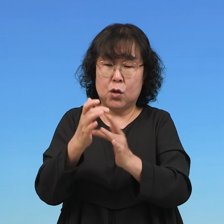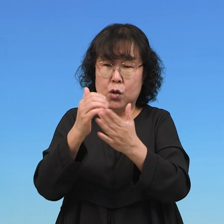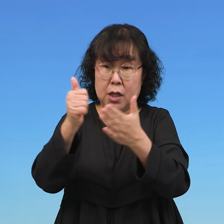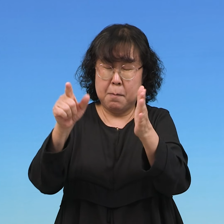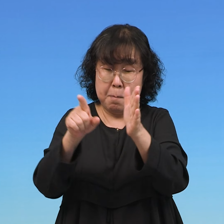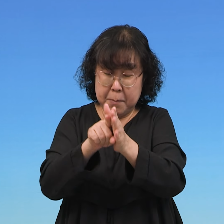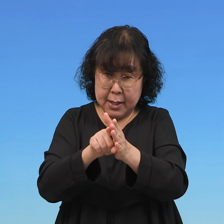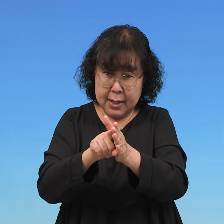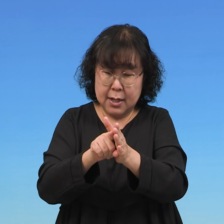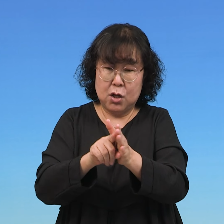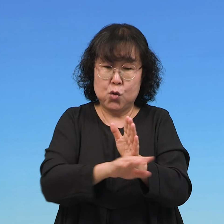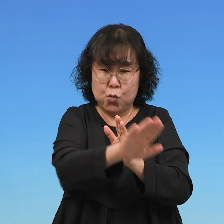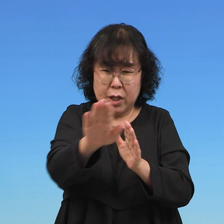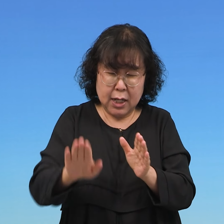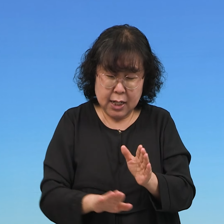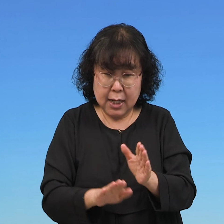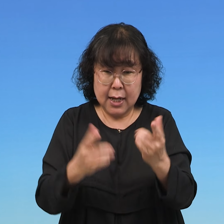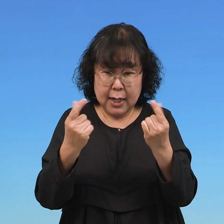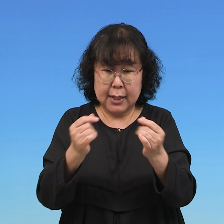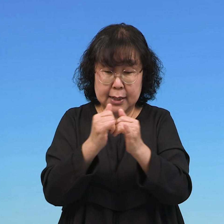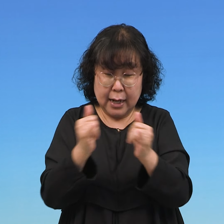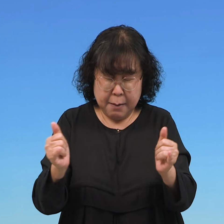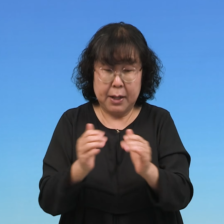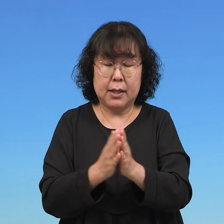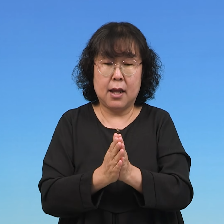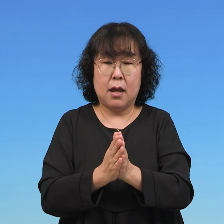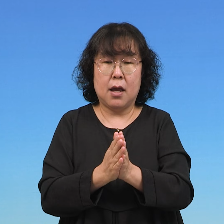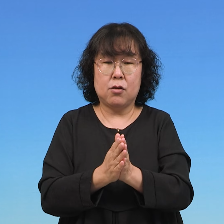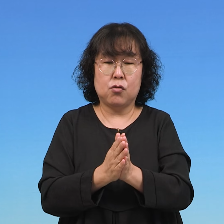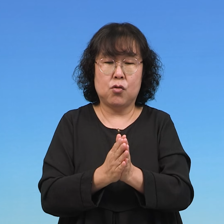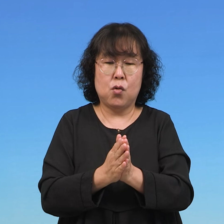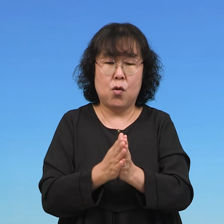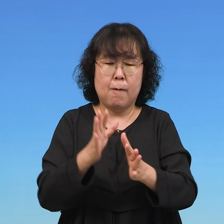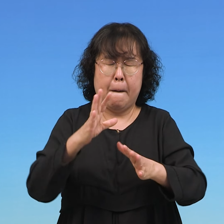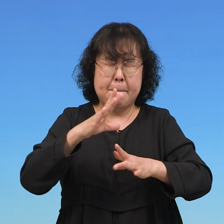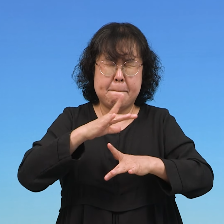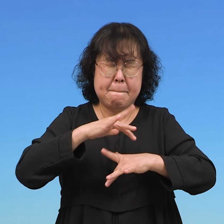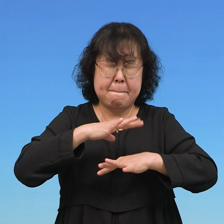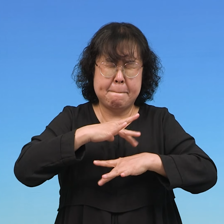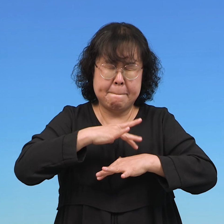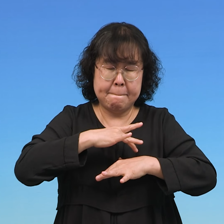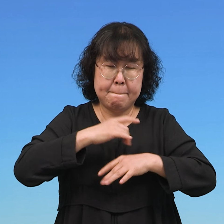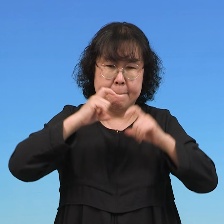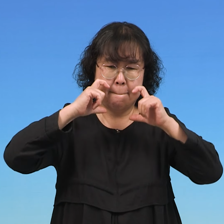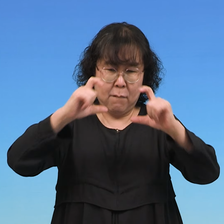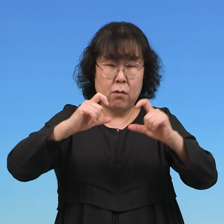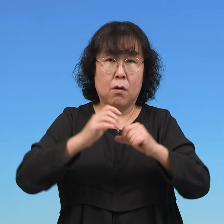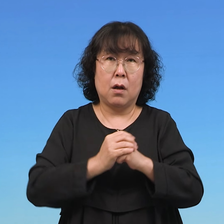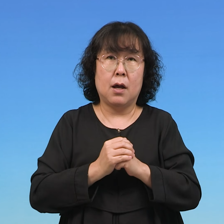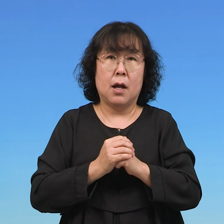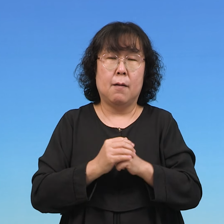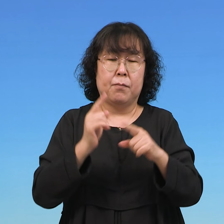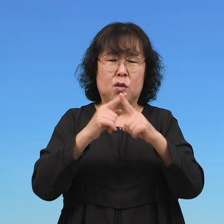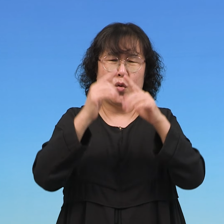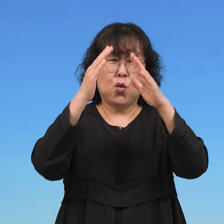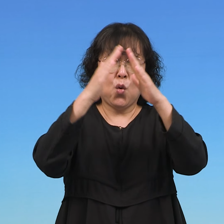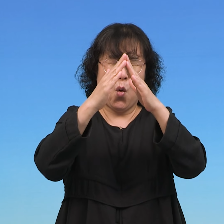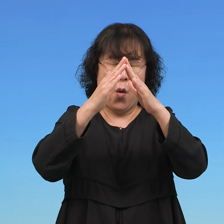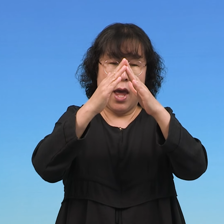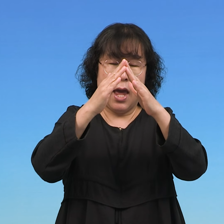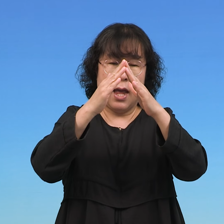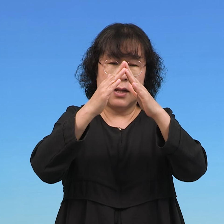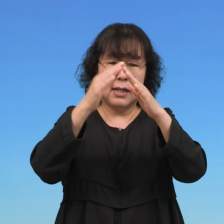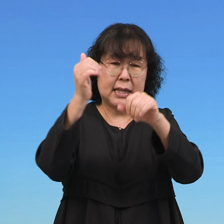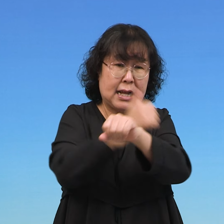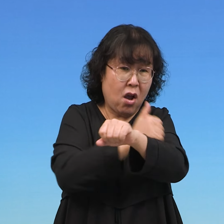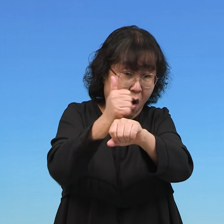같은 사람들에게 무서운 경고 아닙니까? 교회는 와 있는데 굉장히 메마른 사람이 있어요. 용서